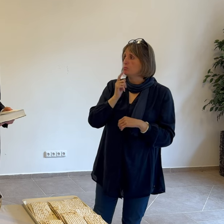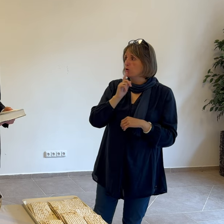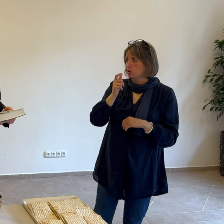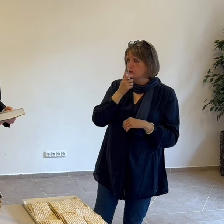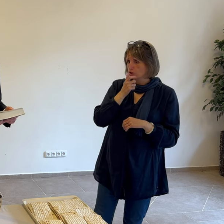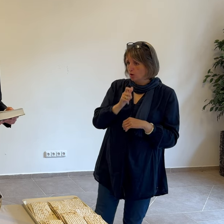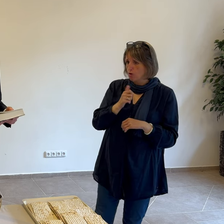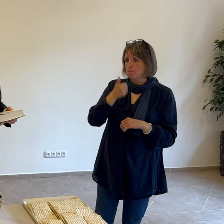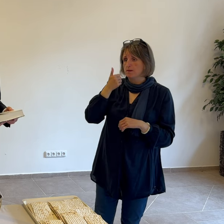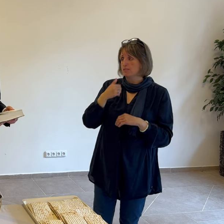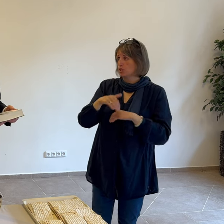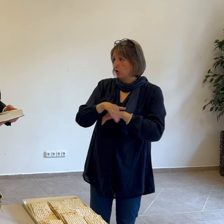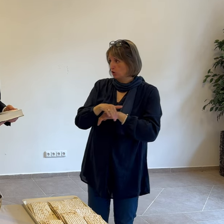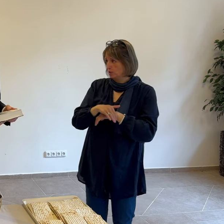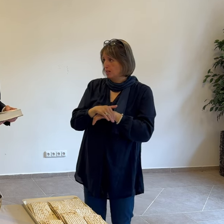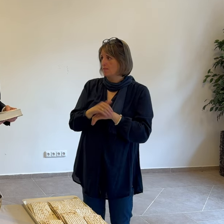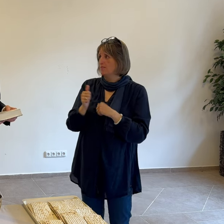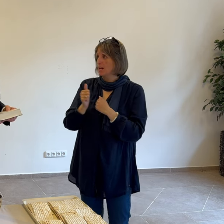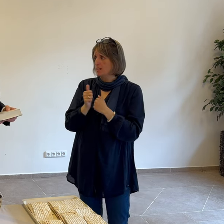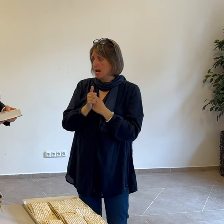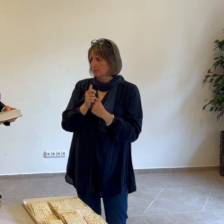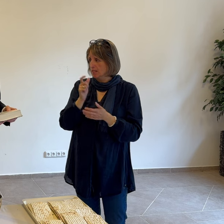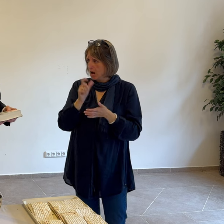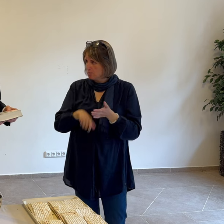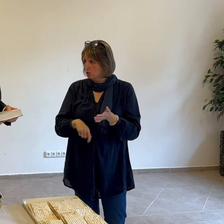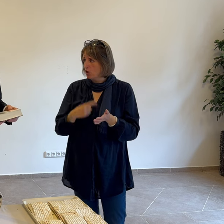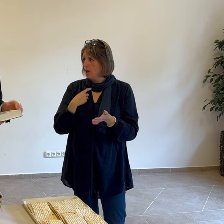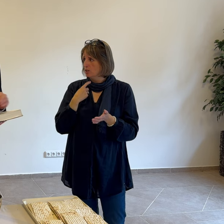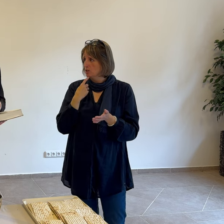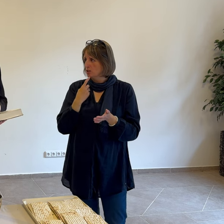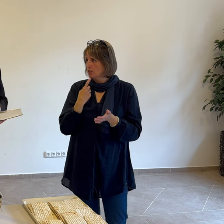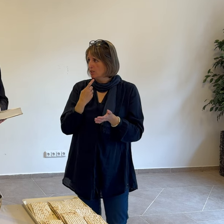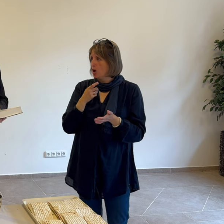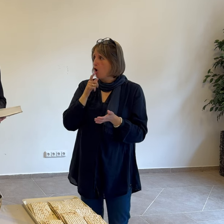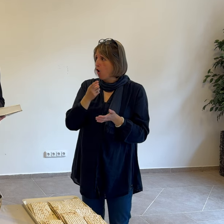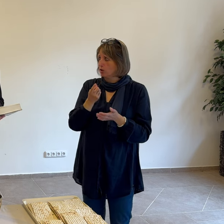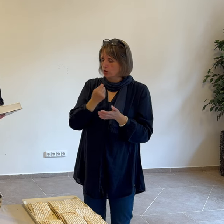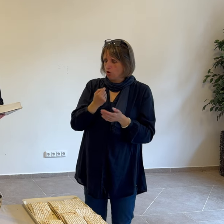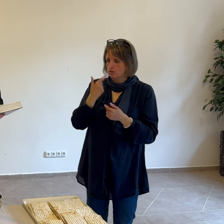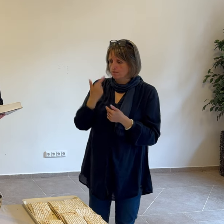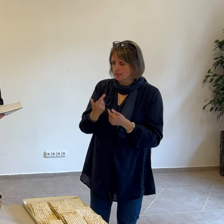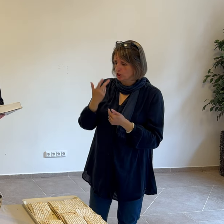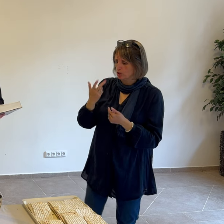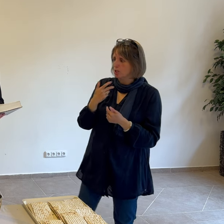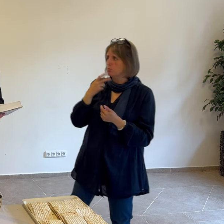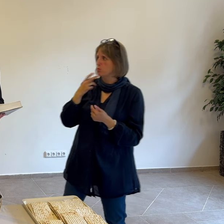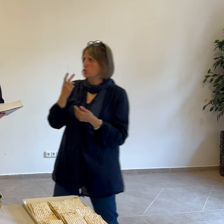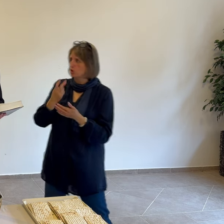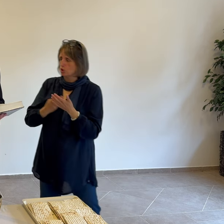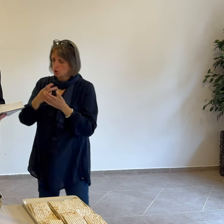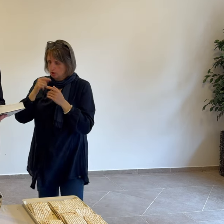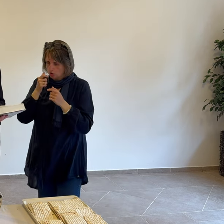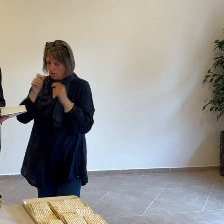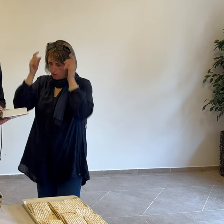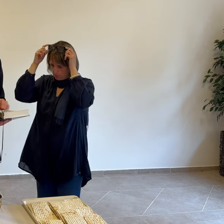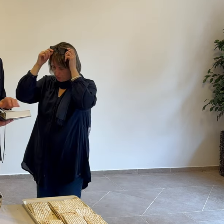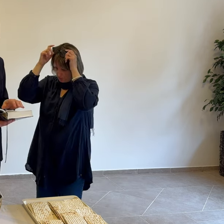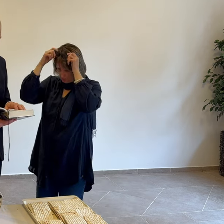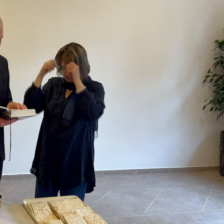První korintským 11 19 kapitole kde od verše 23 jsou psána